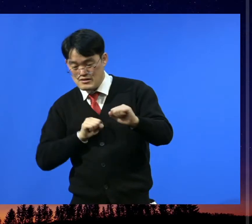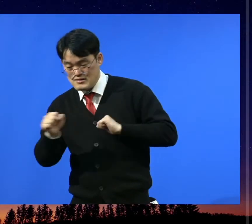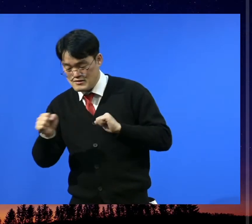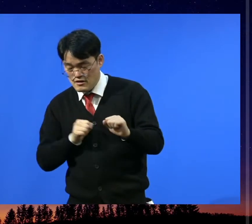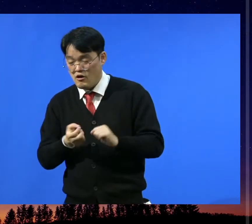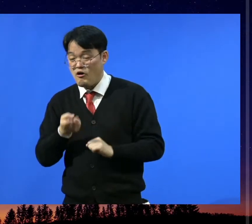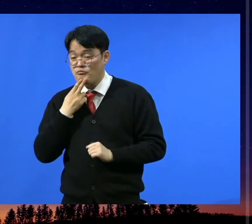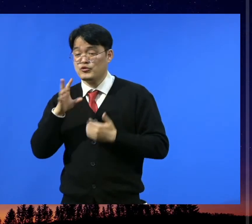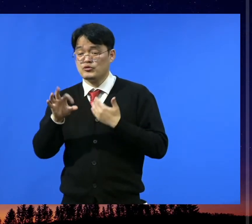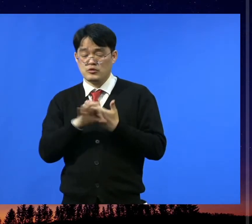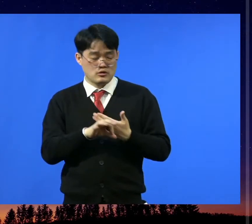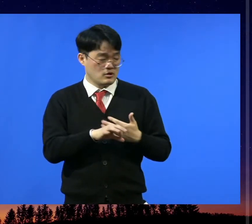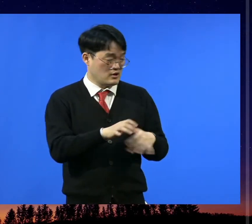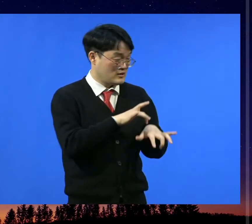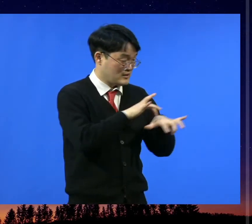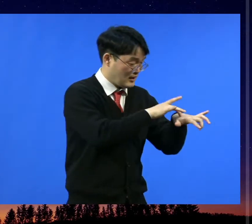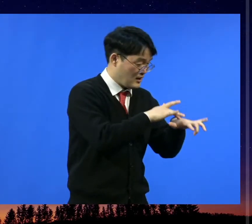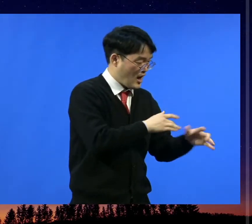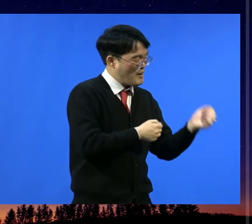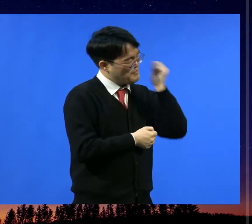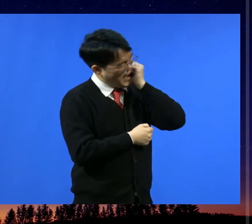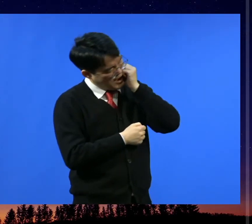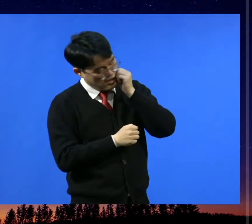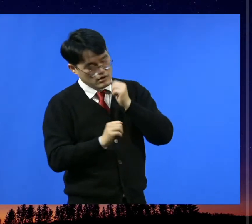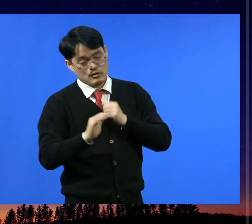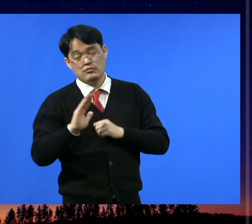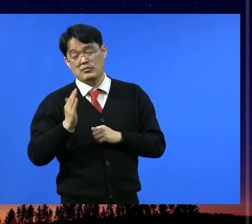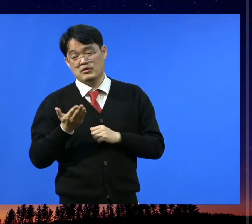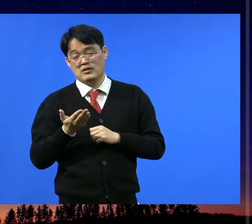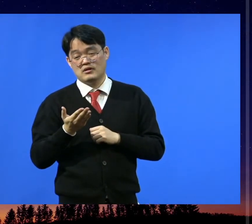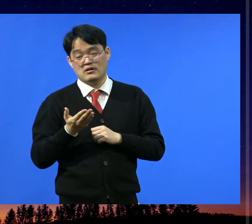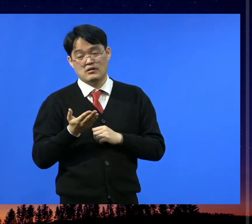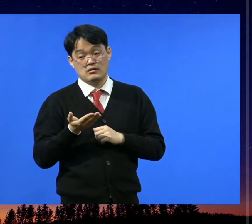것입니다. 그래서 이 모든 것이 가능하게 하는 게 뭐냐?